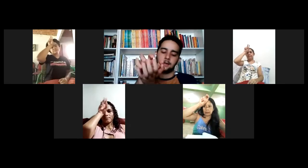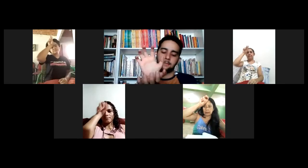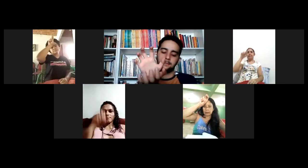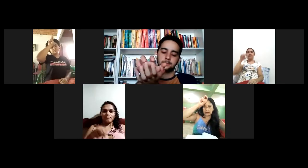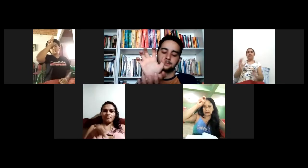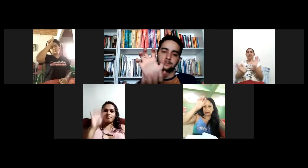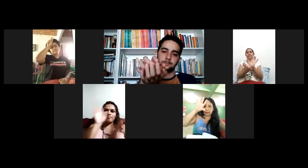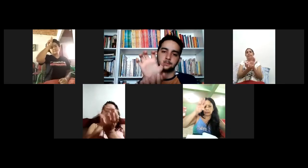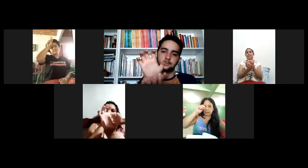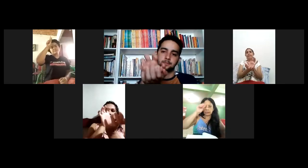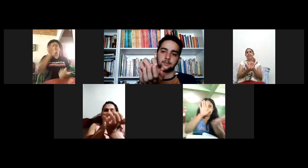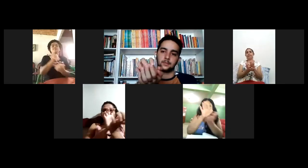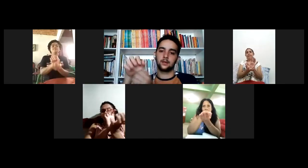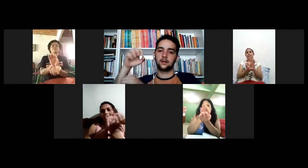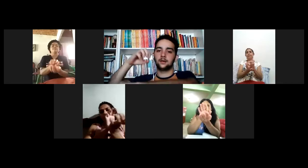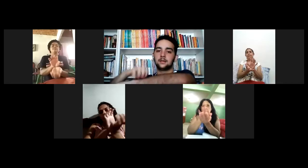jacaré,